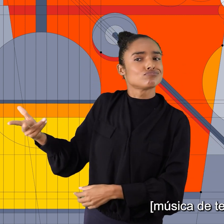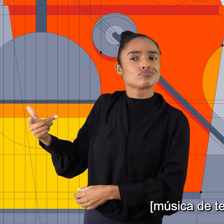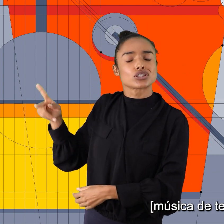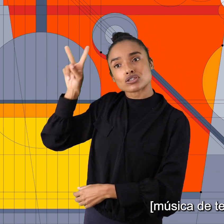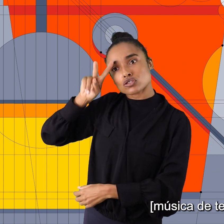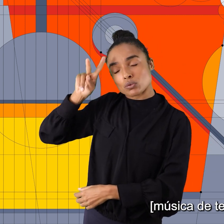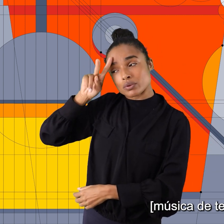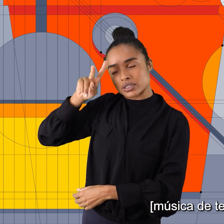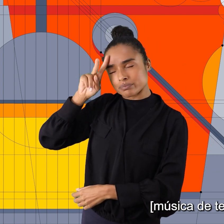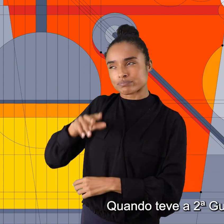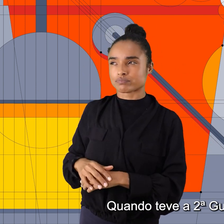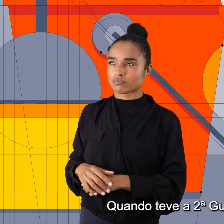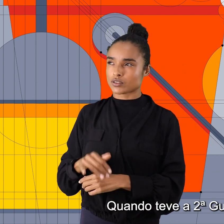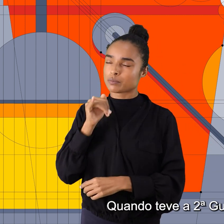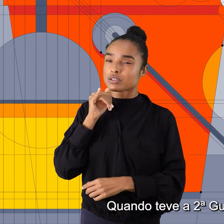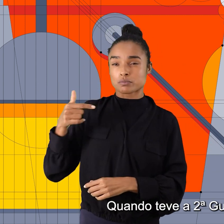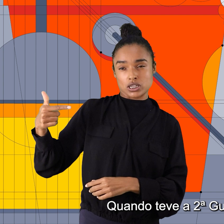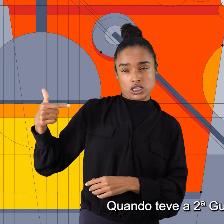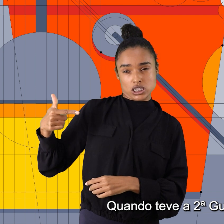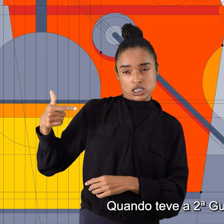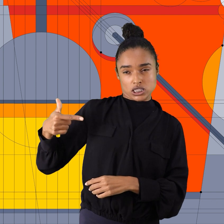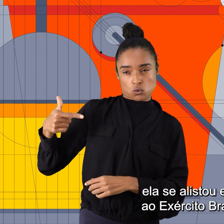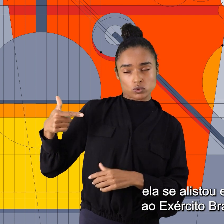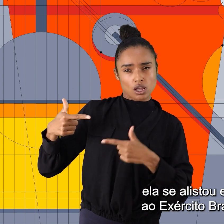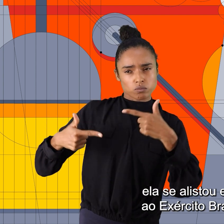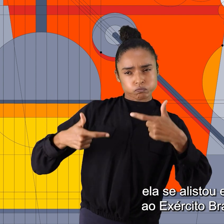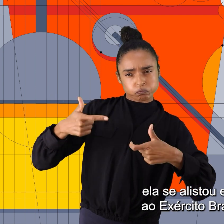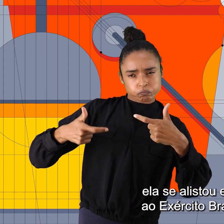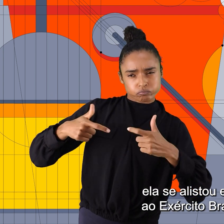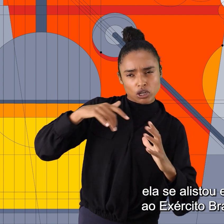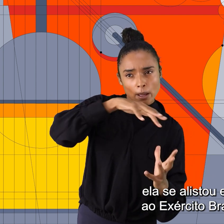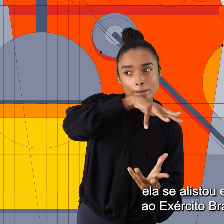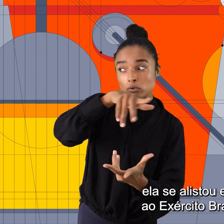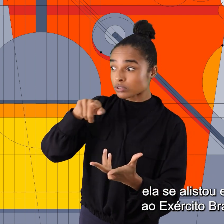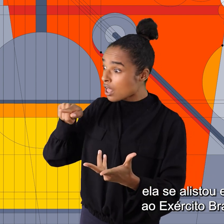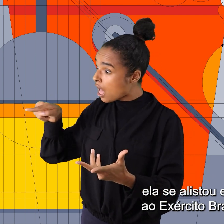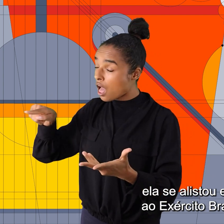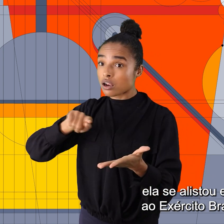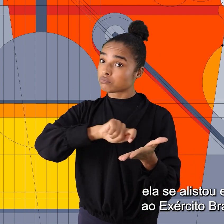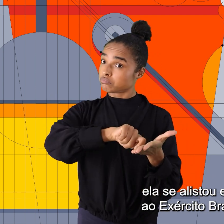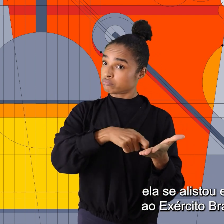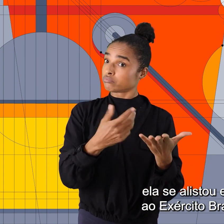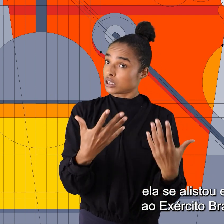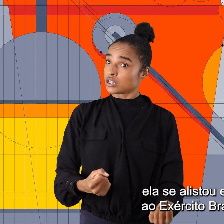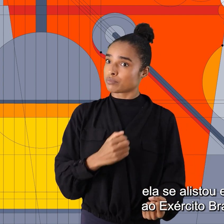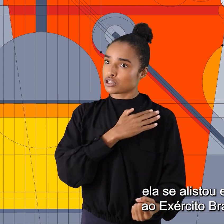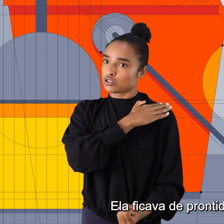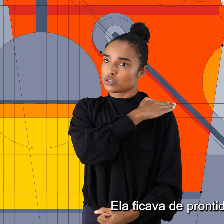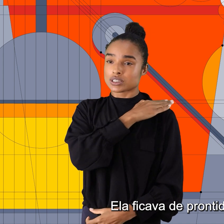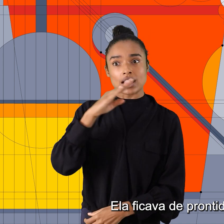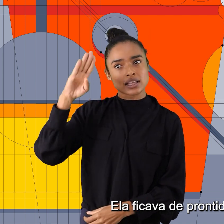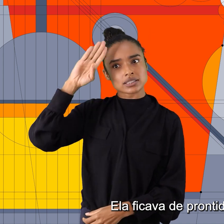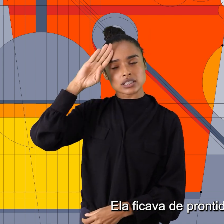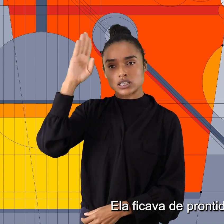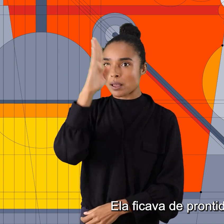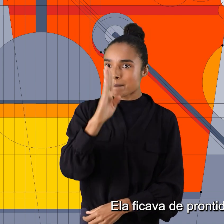isso. Quando teve a Segunda Guerra Mundial, ela se alistou e serviu ao Exército Brasileiro. Ela